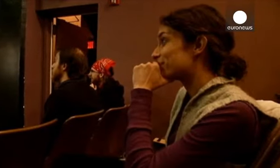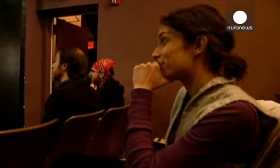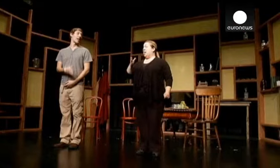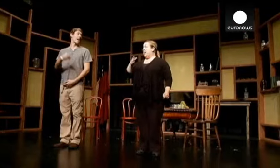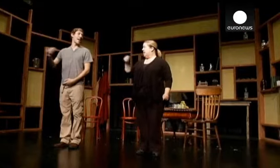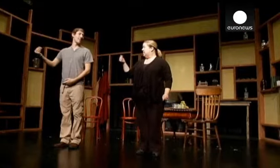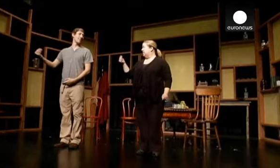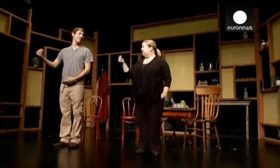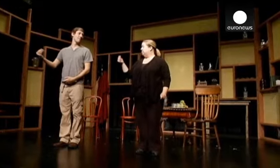And